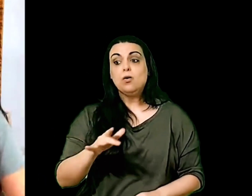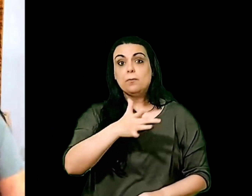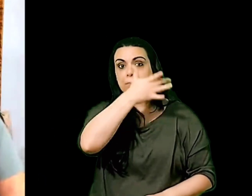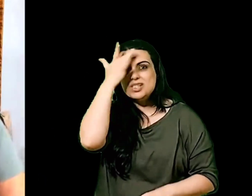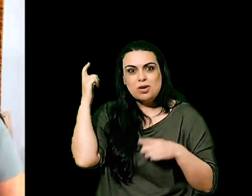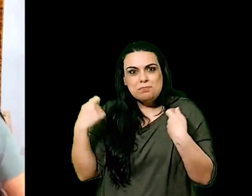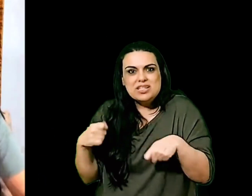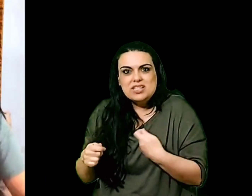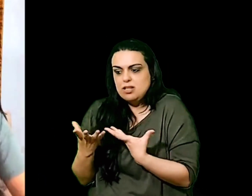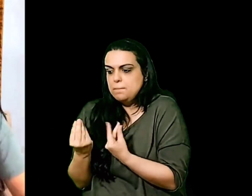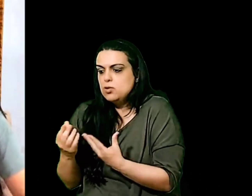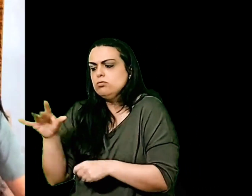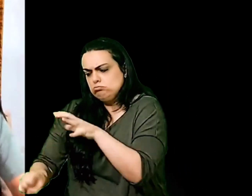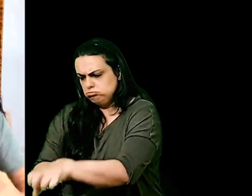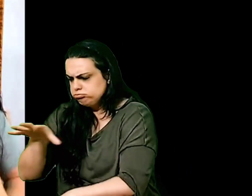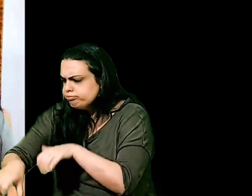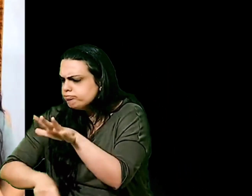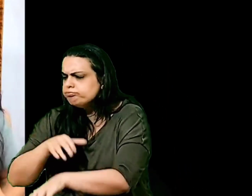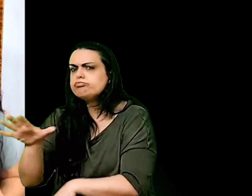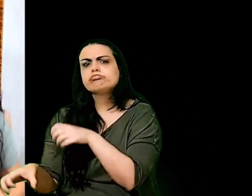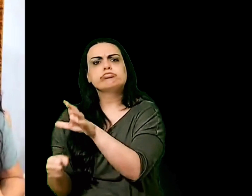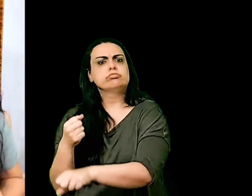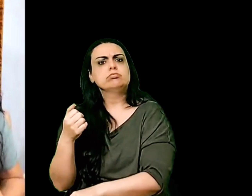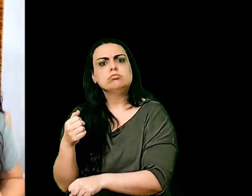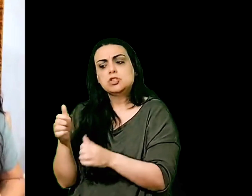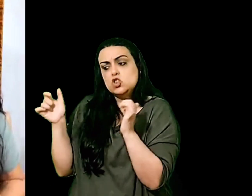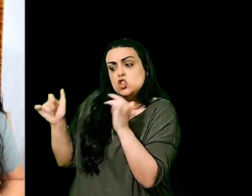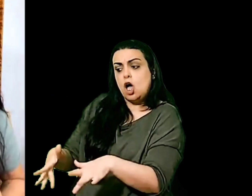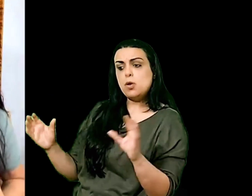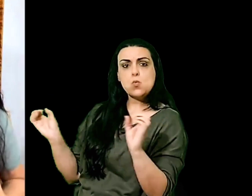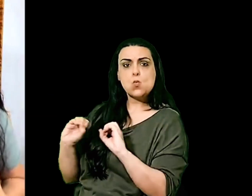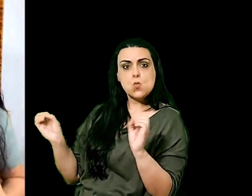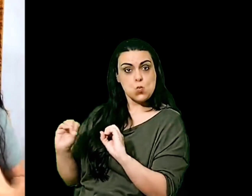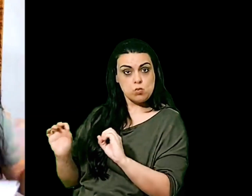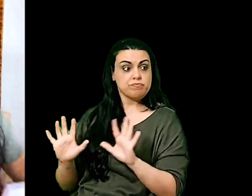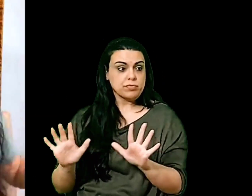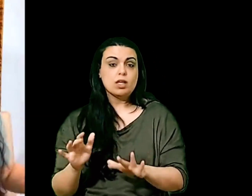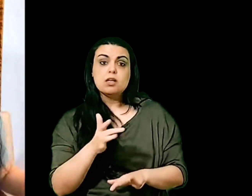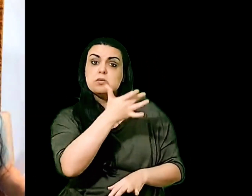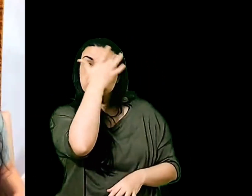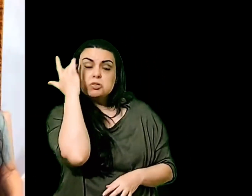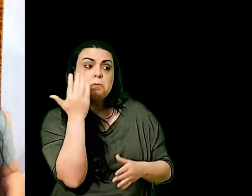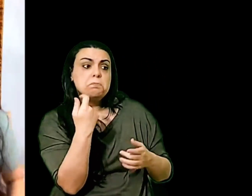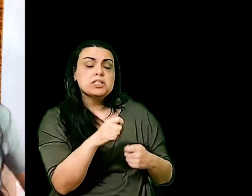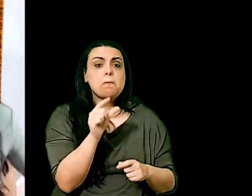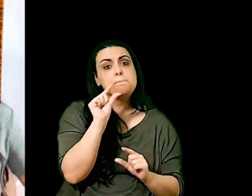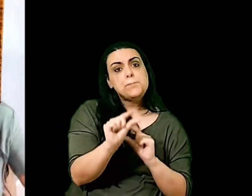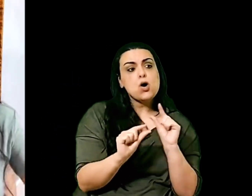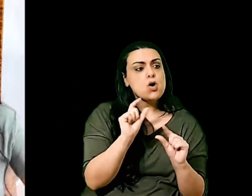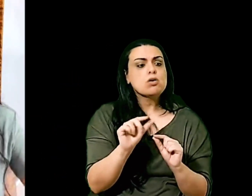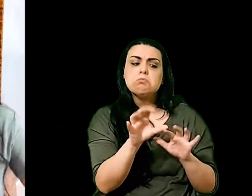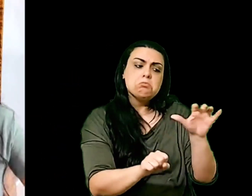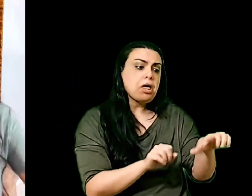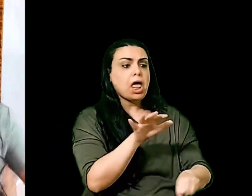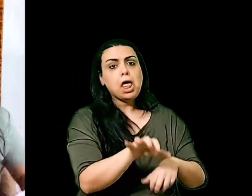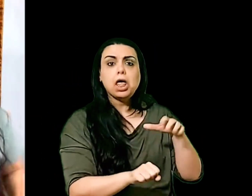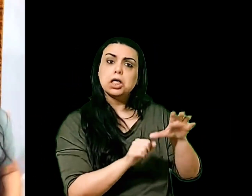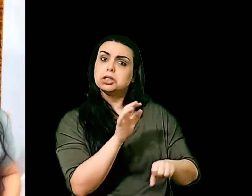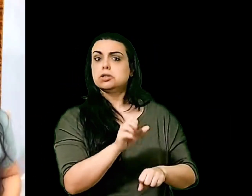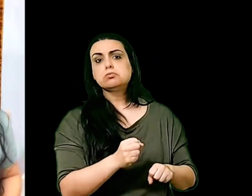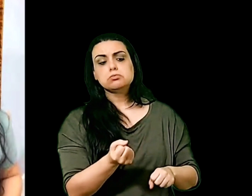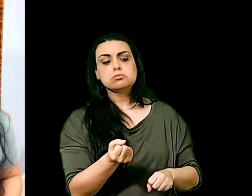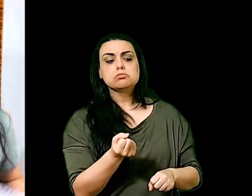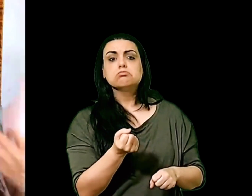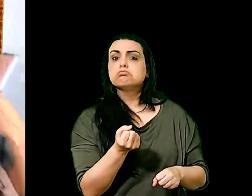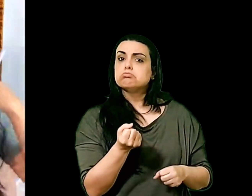diz. Que quem tinha muito, colhia muito de acordo com a sua necessidade de comer, né? E não sobrava. E quem não tinha tanta necessidade,